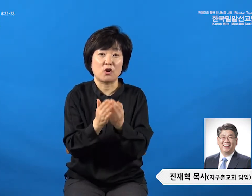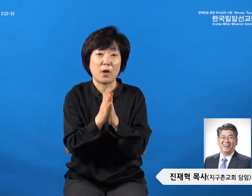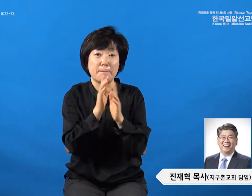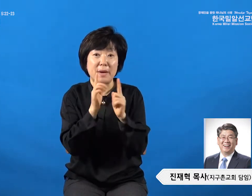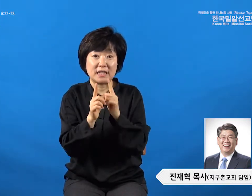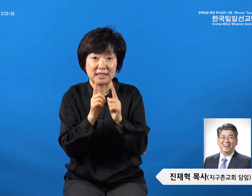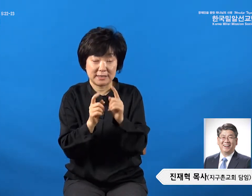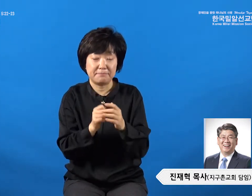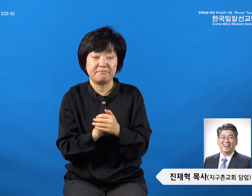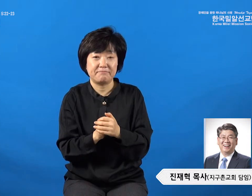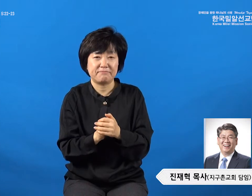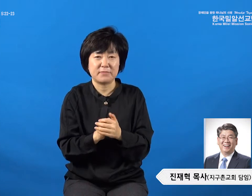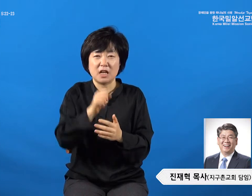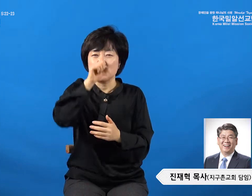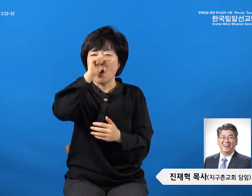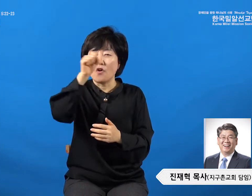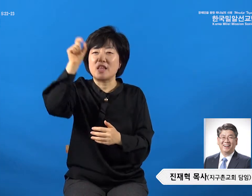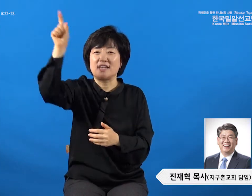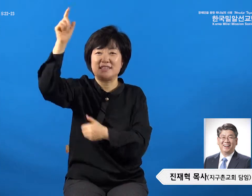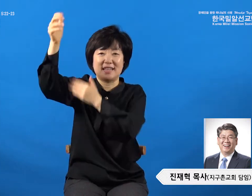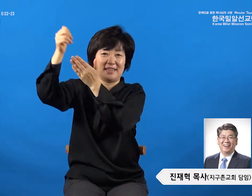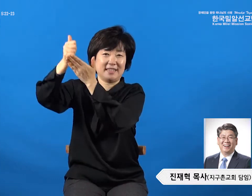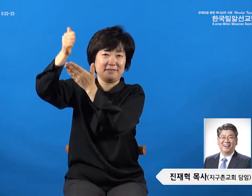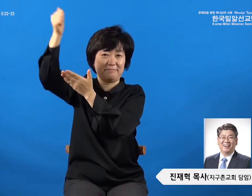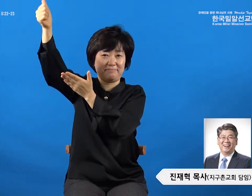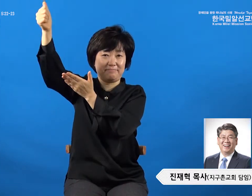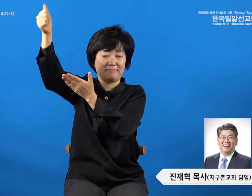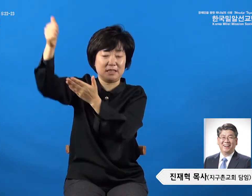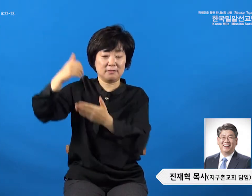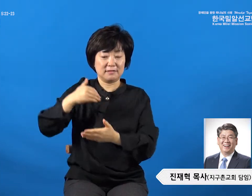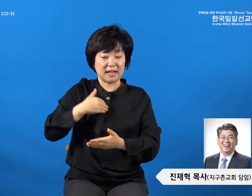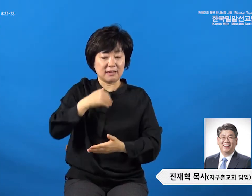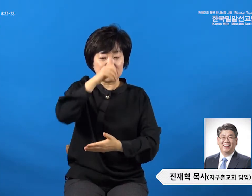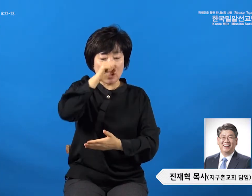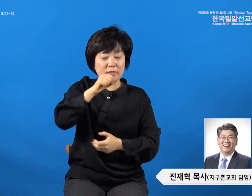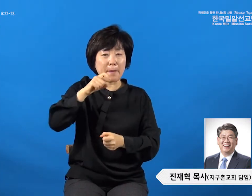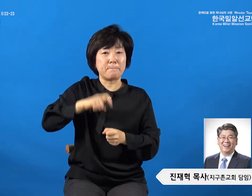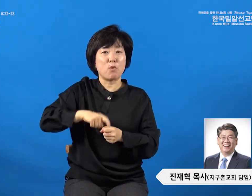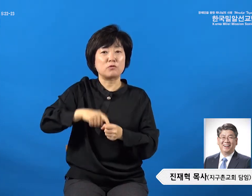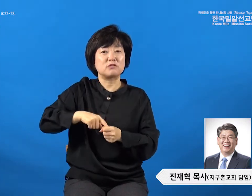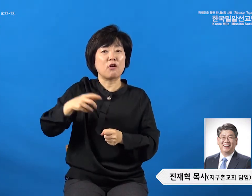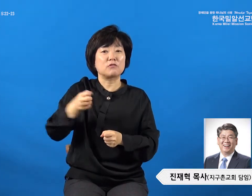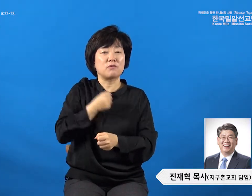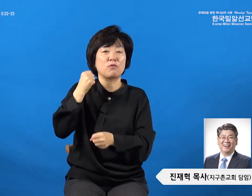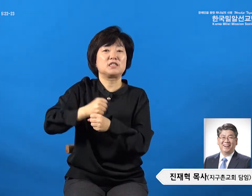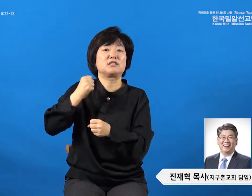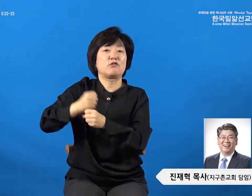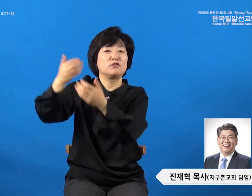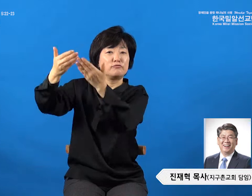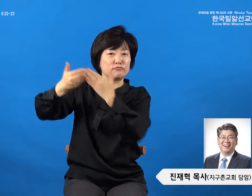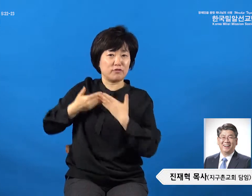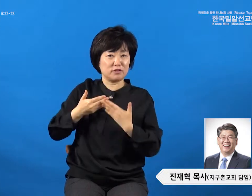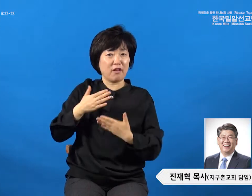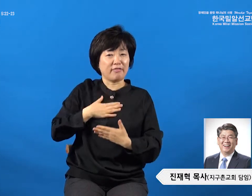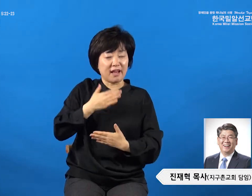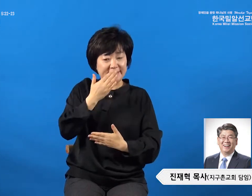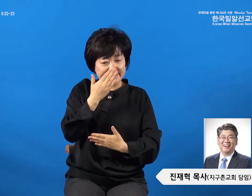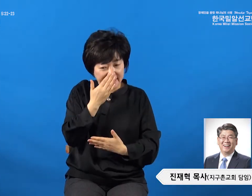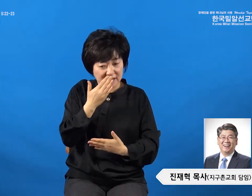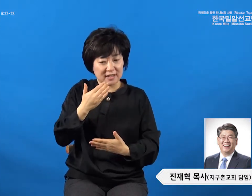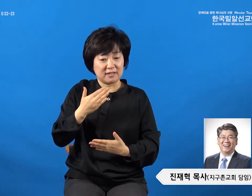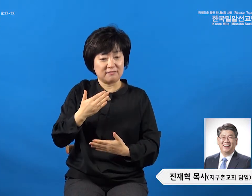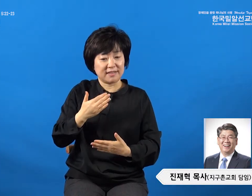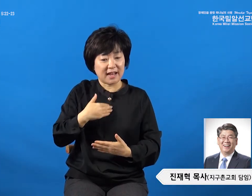오늘 성경은 우리가 선하신 하나님께서 선한 목적으로 우리를 지으셨습니다. 우리가